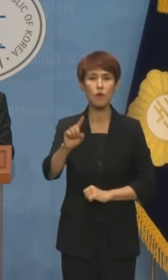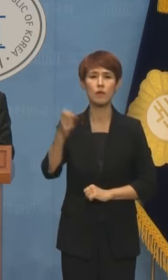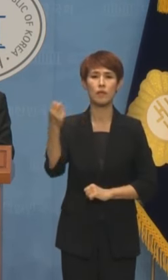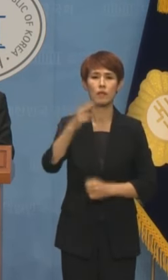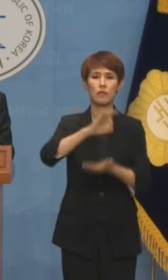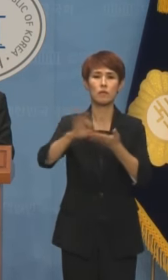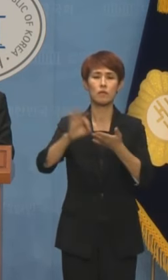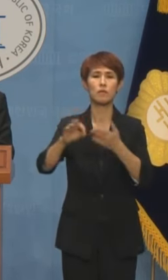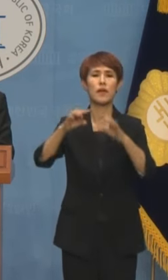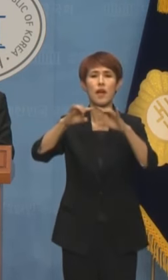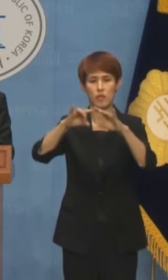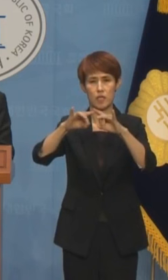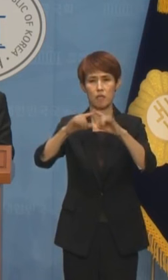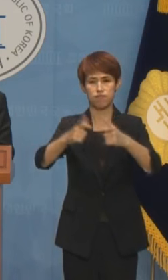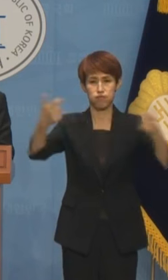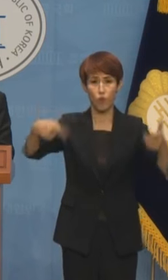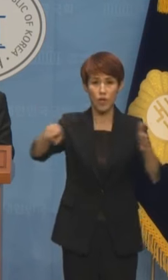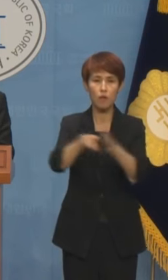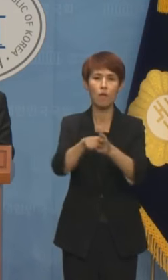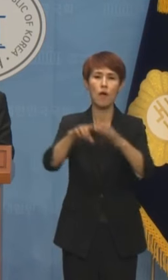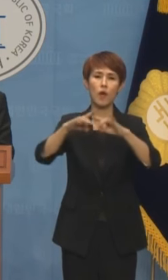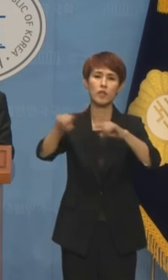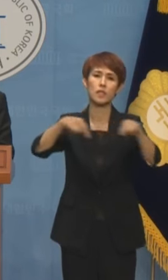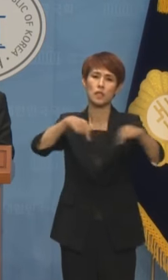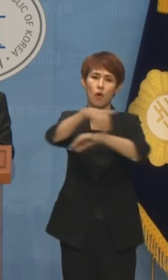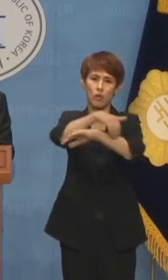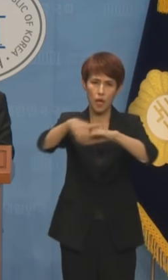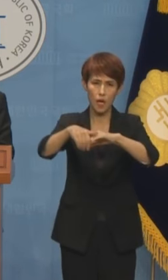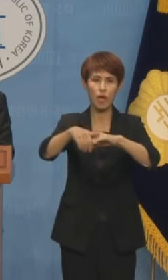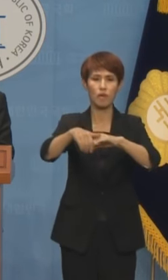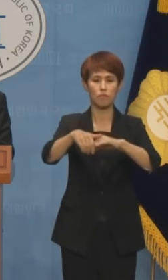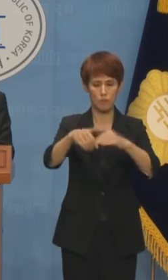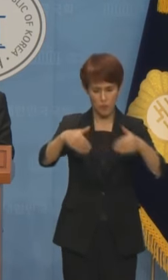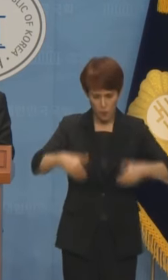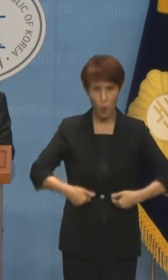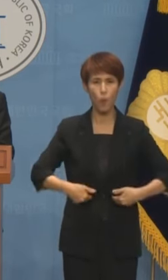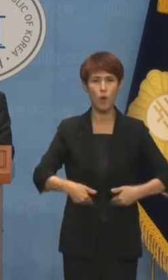재생에너지 확대 등을 통한 에너지 정책의 기조 전환임을